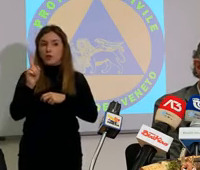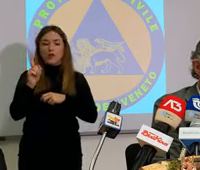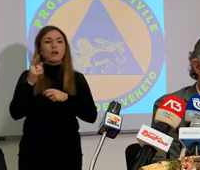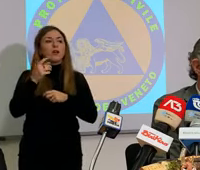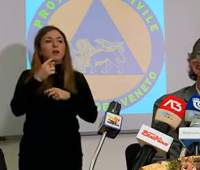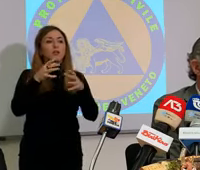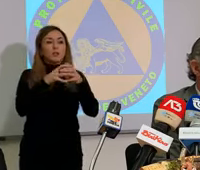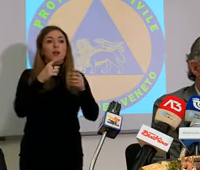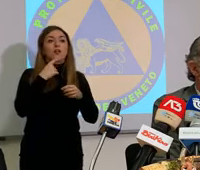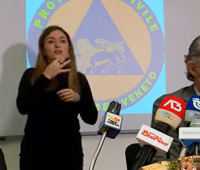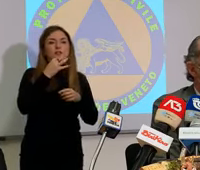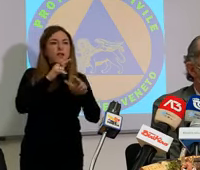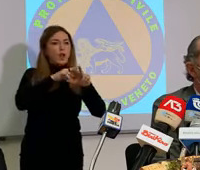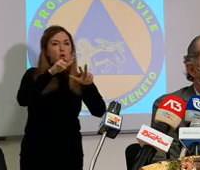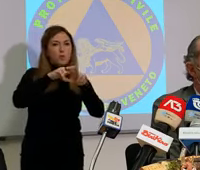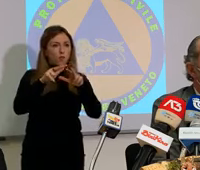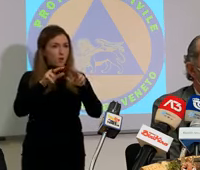confine